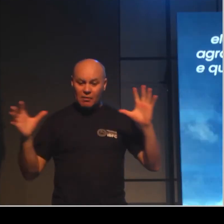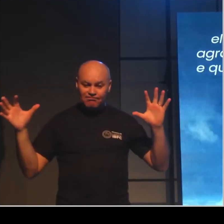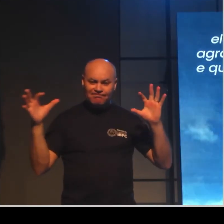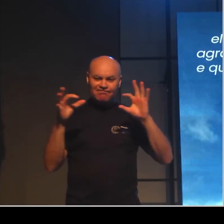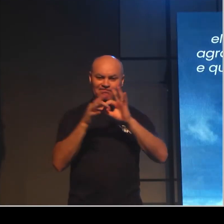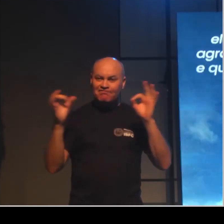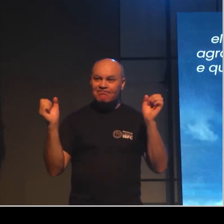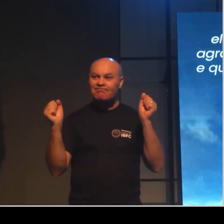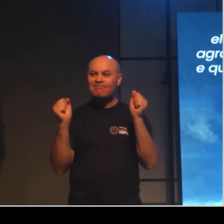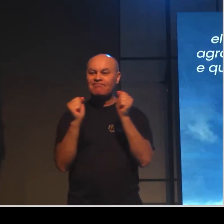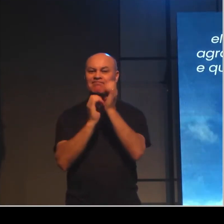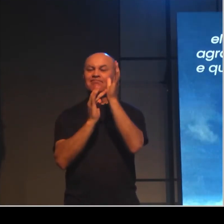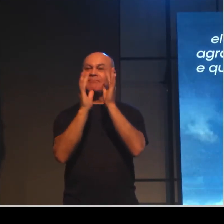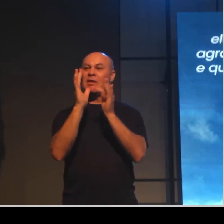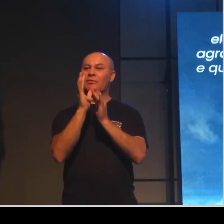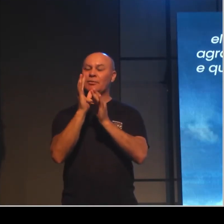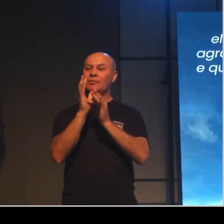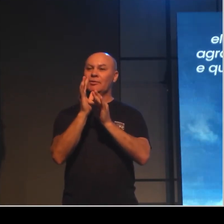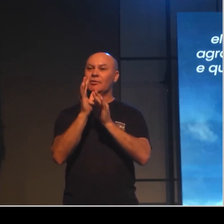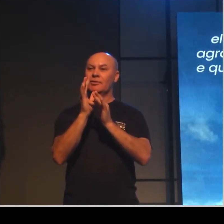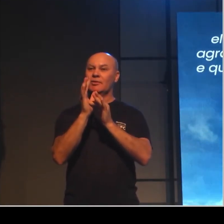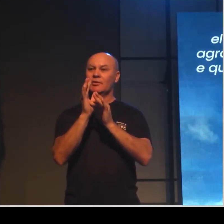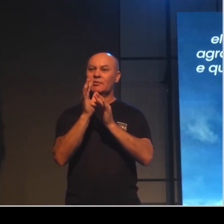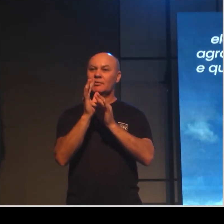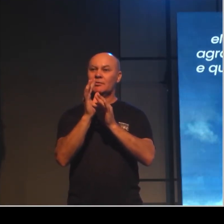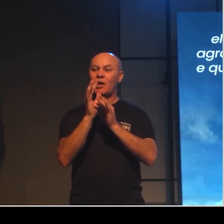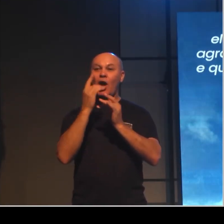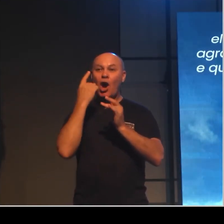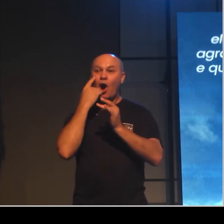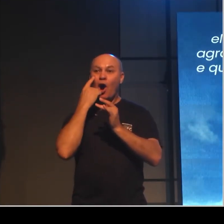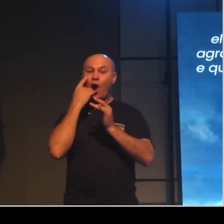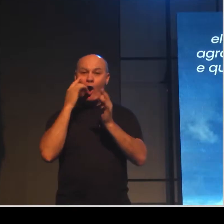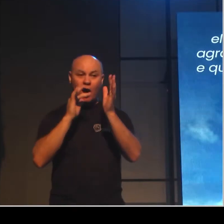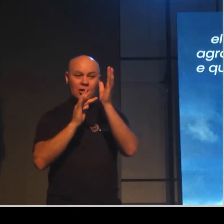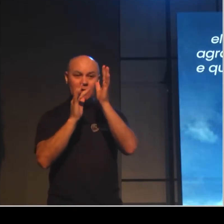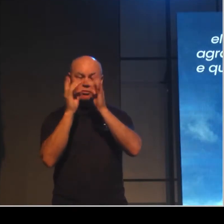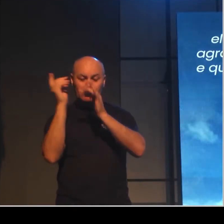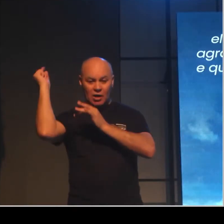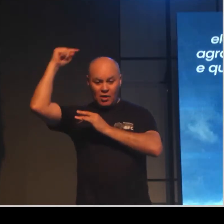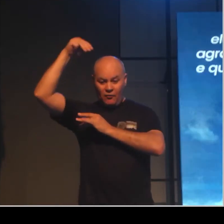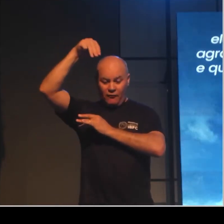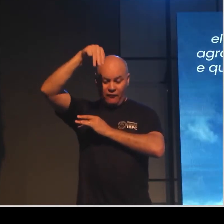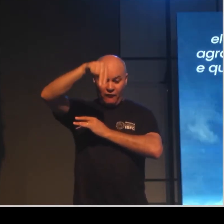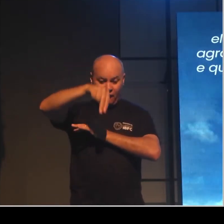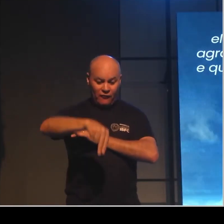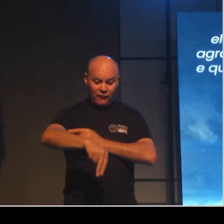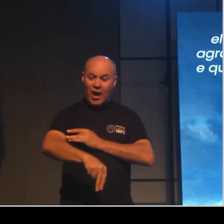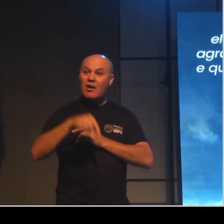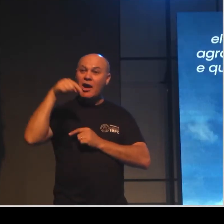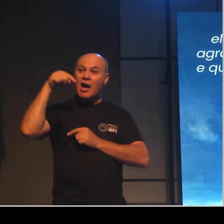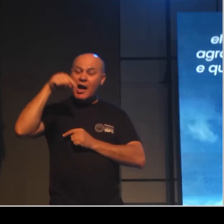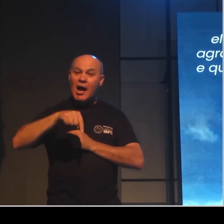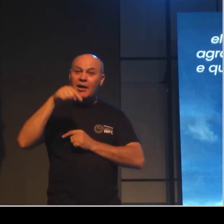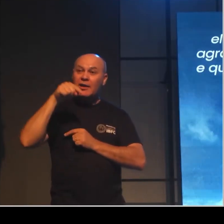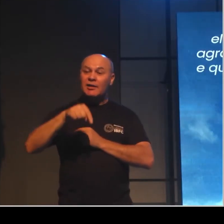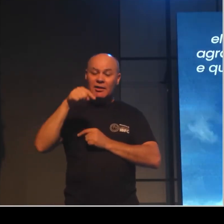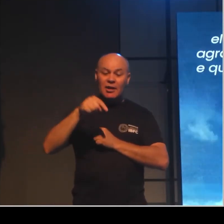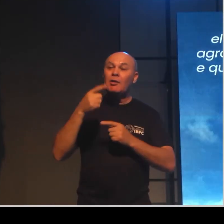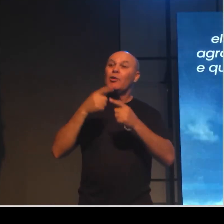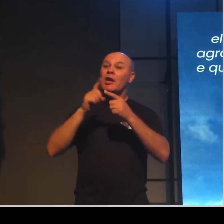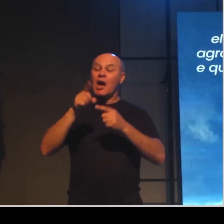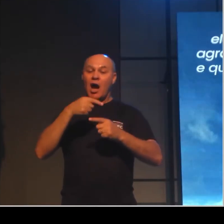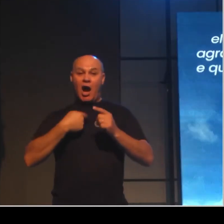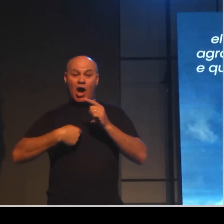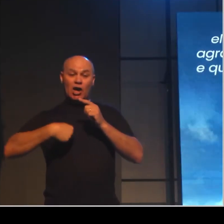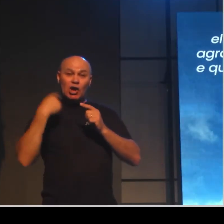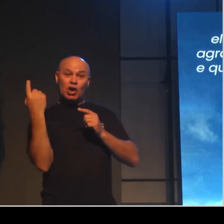Ele veio a essa terra. Por isso Ele veio para que você e eu não estejamos sozinhos. Por isso,